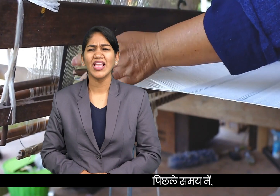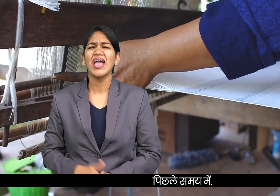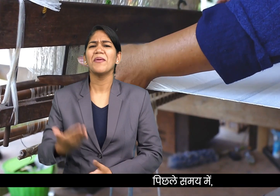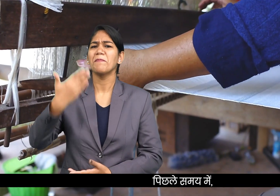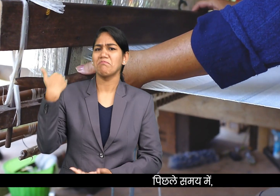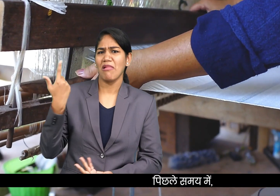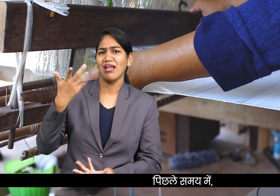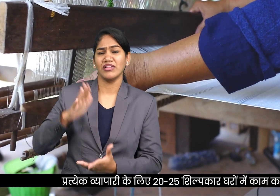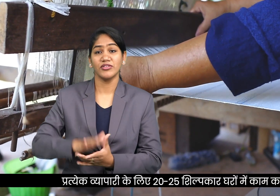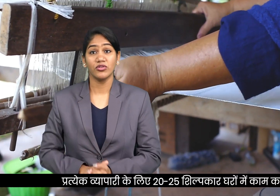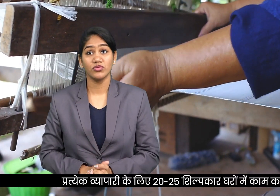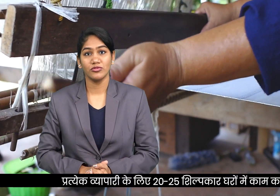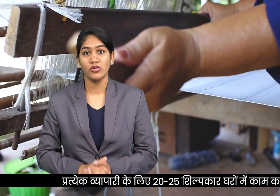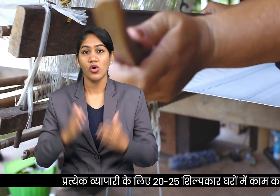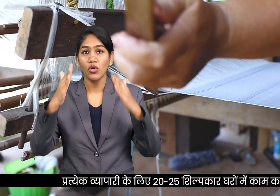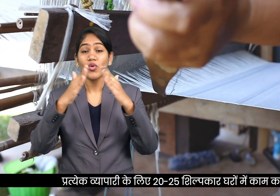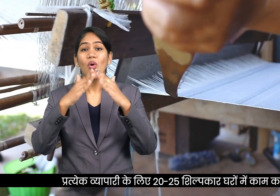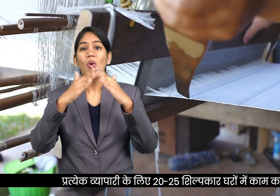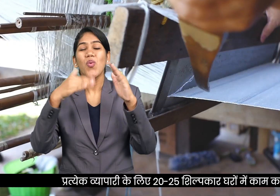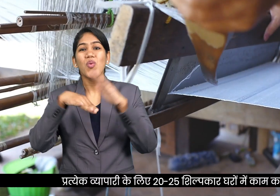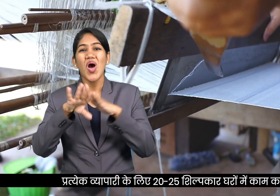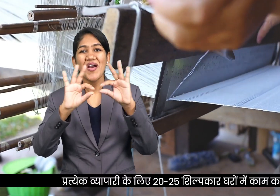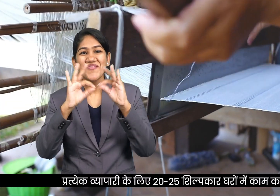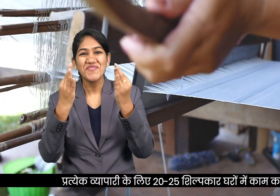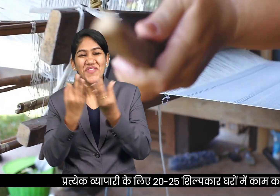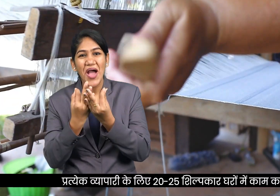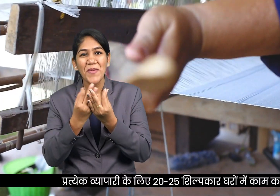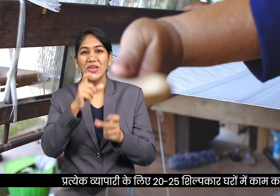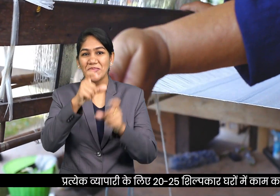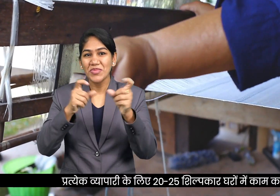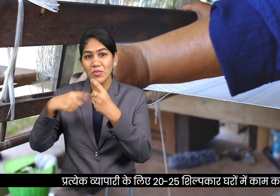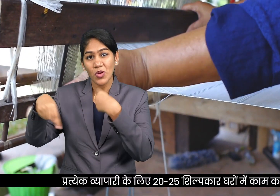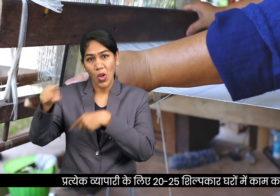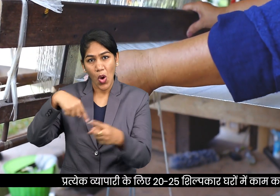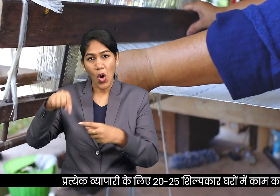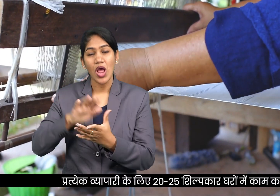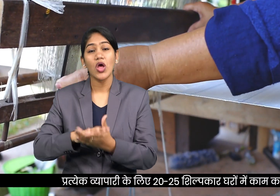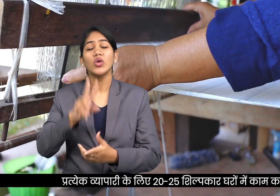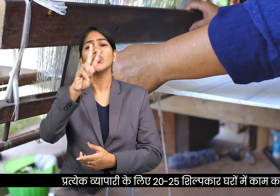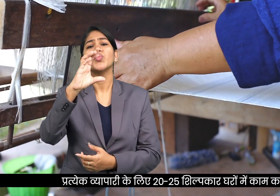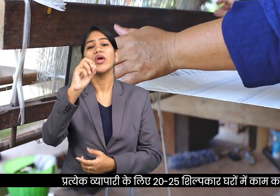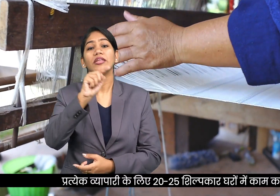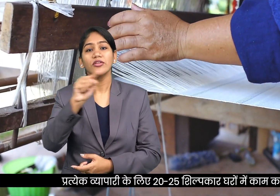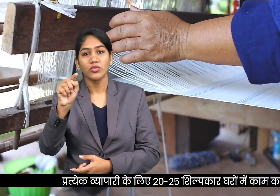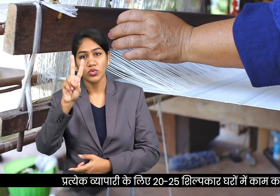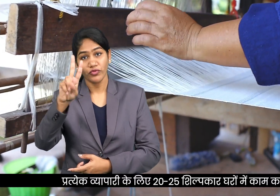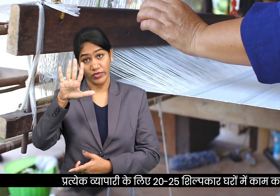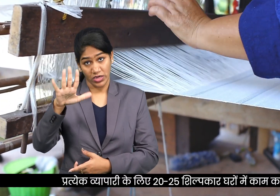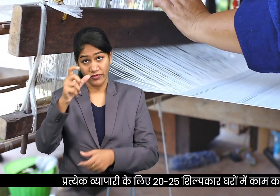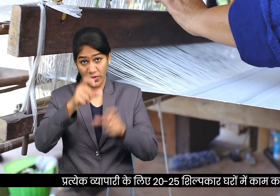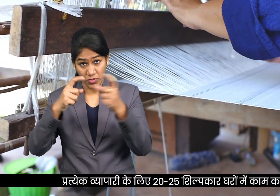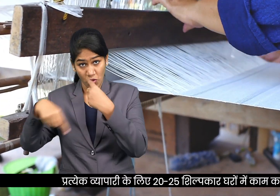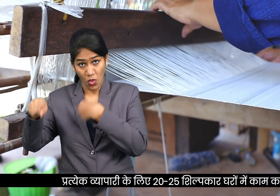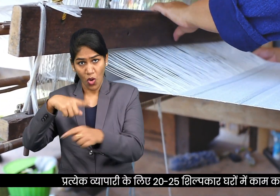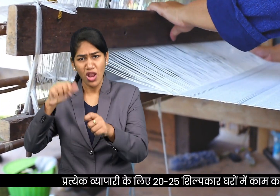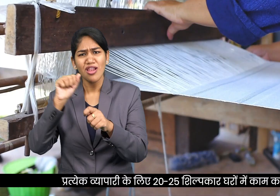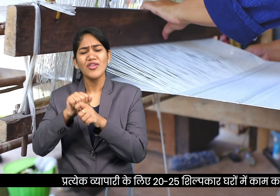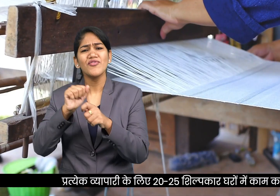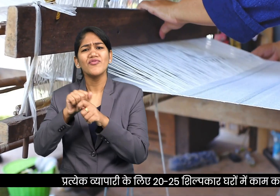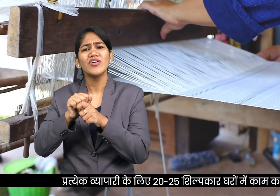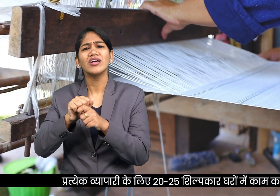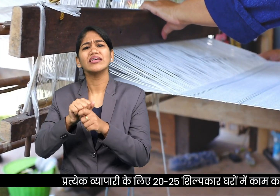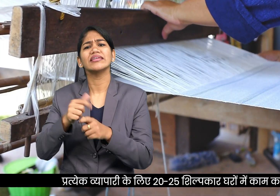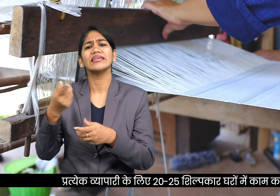पिछले समय में प्रत्येक व्यापारी के लिए 20 से 25 शिल्पकार घरों में काम करते थे।